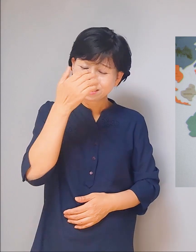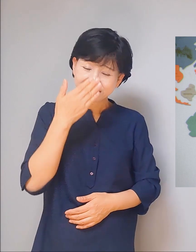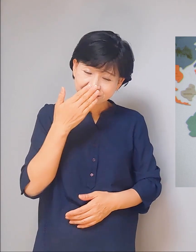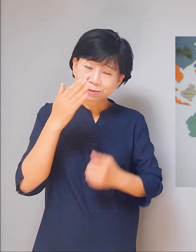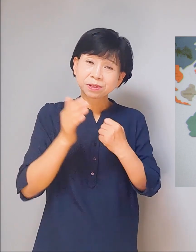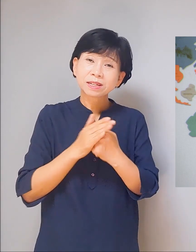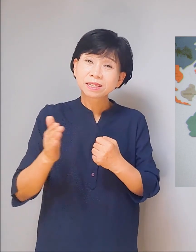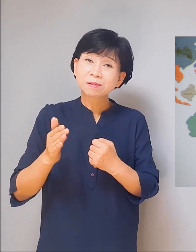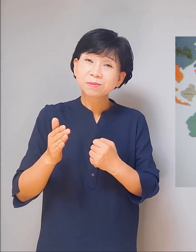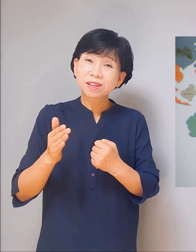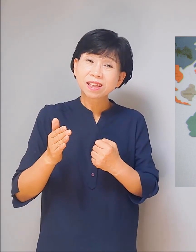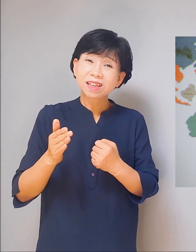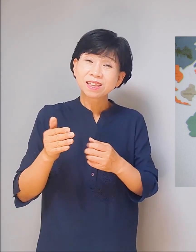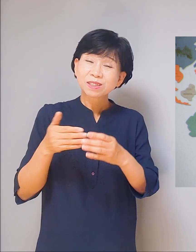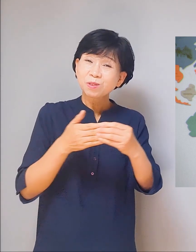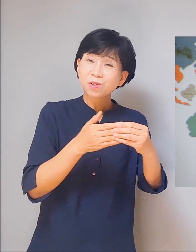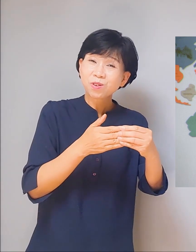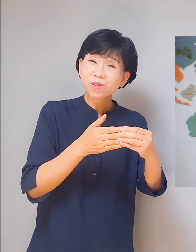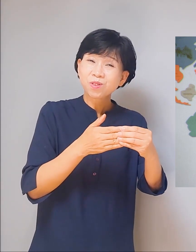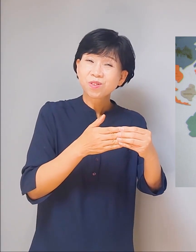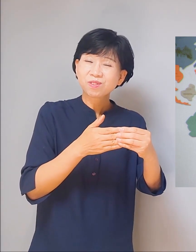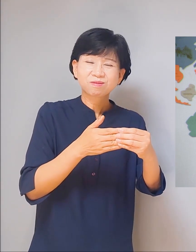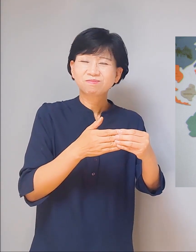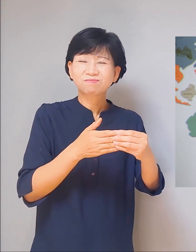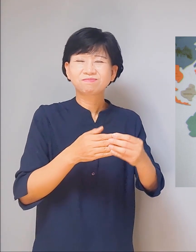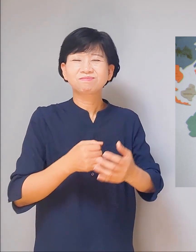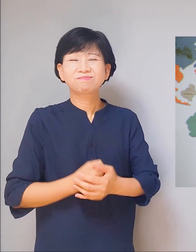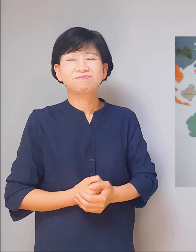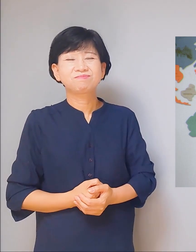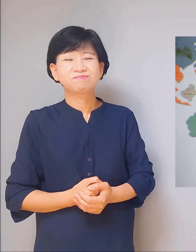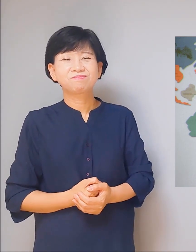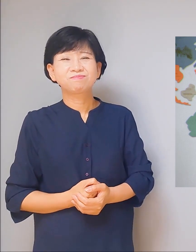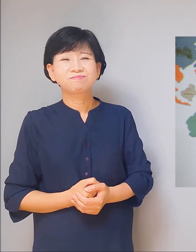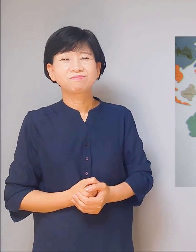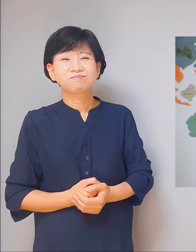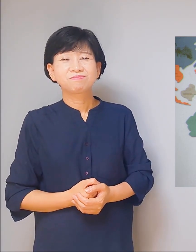아니면 꽤나 도덕적이고 윤리적인 야곱이라 하나님이 함께 하실까요?